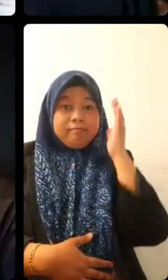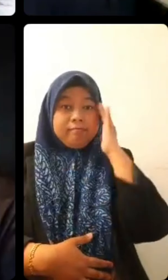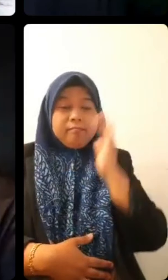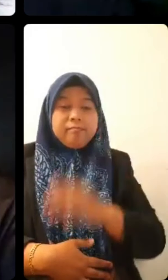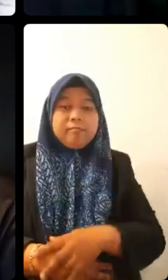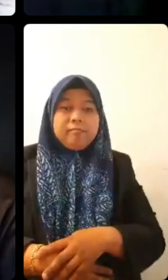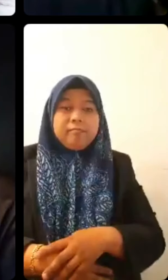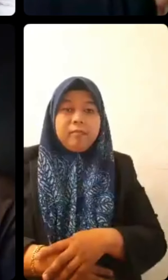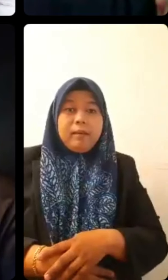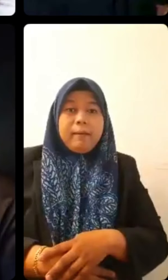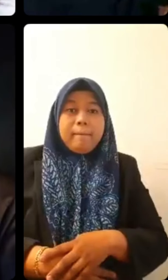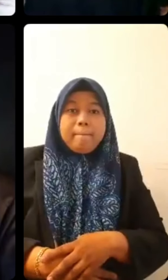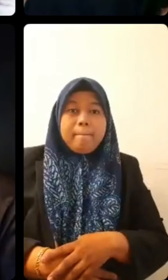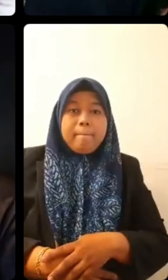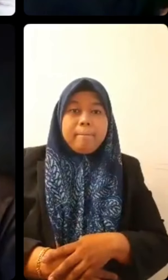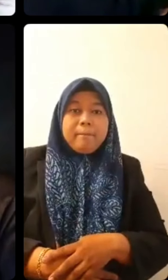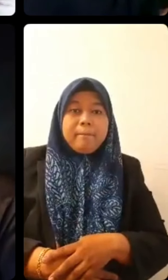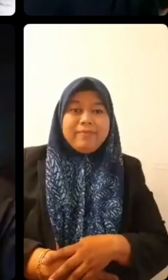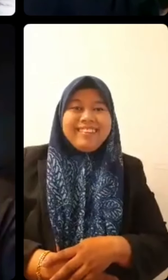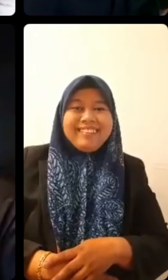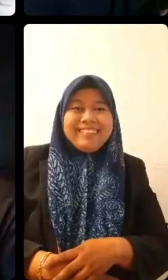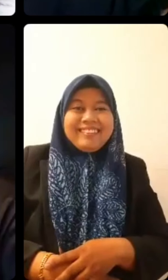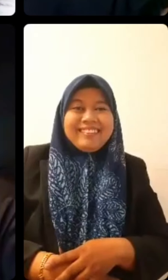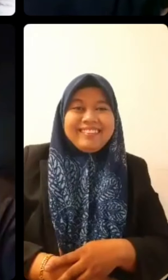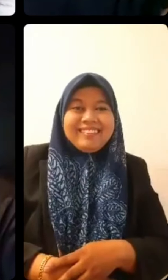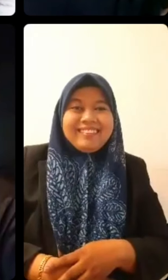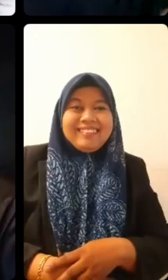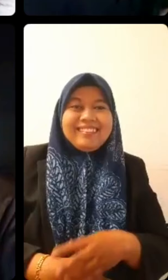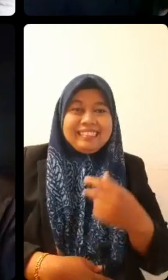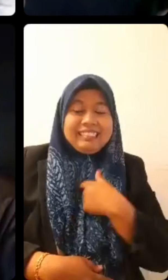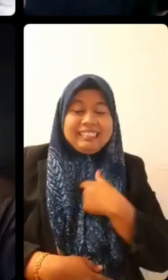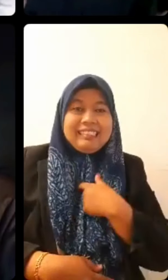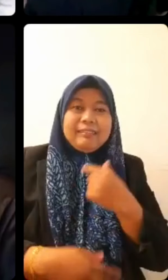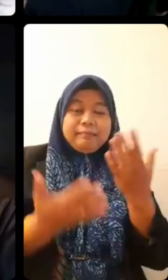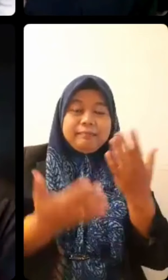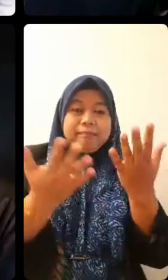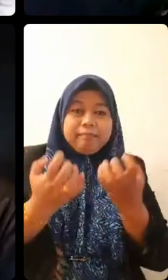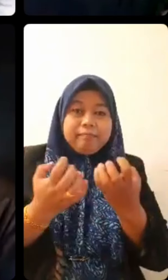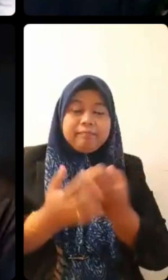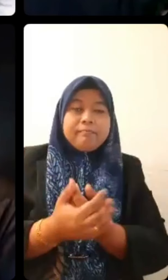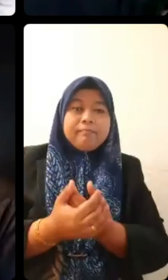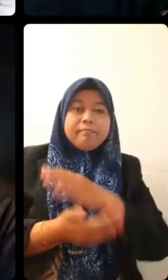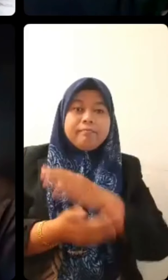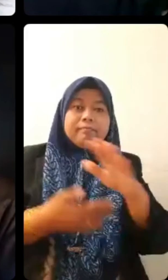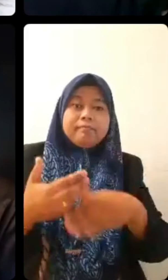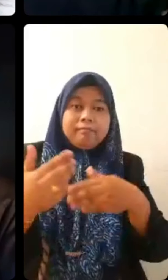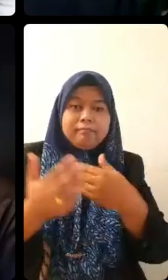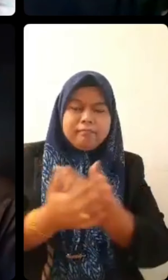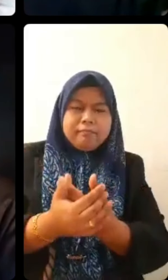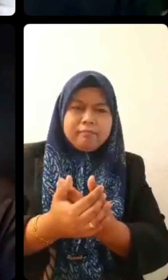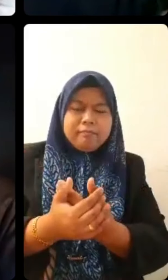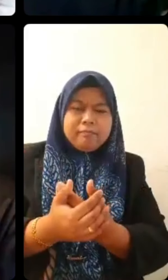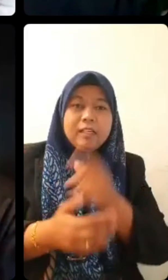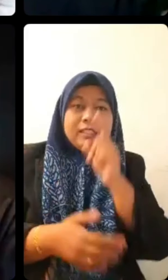macam kawan-kawan saya, kita berhasrat lah. Berhasrat untuk supaya satu rumah seorang mampu bahasa